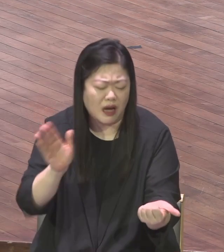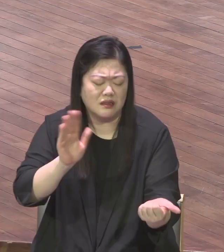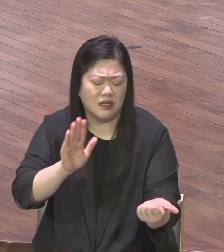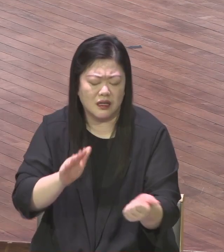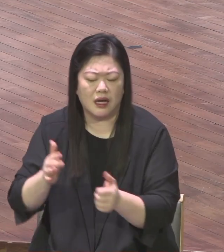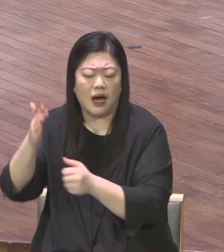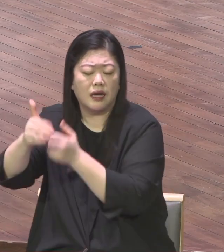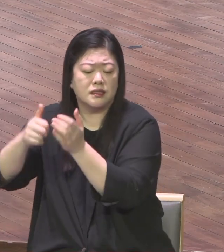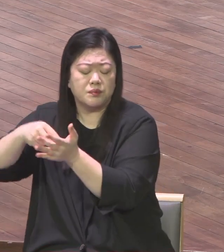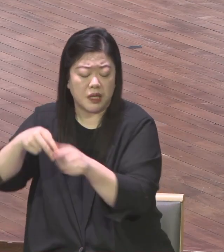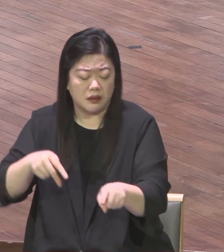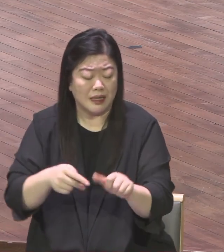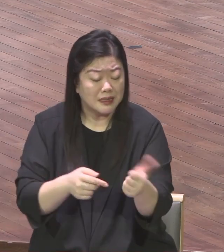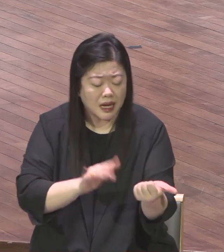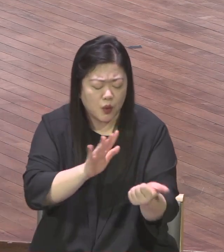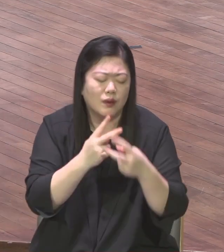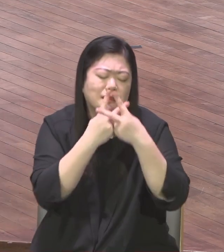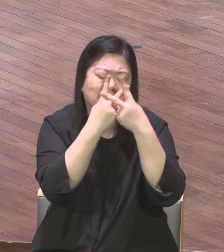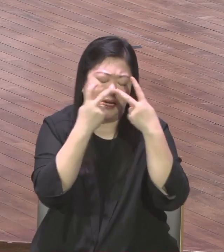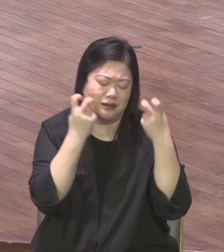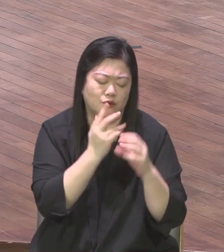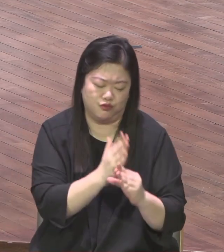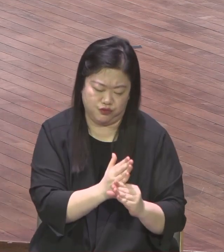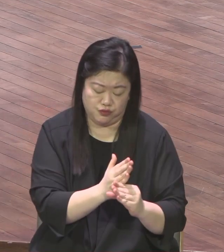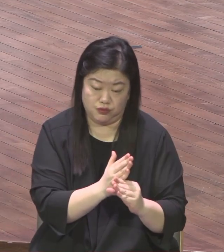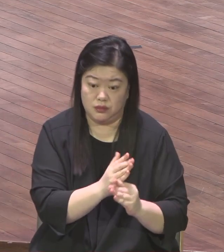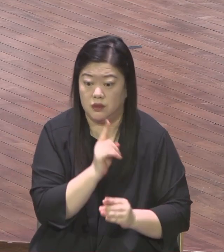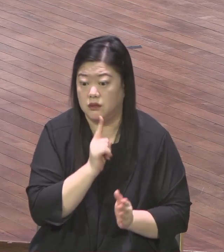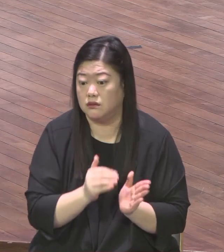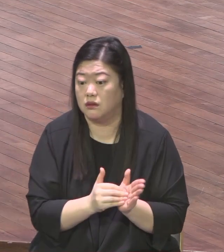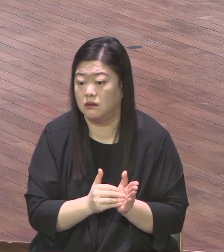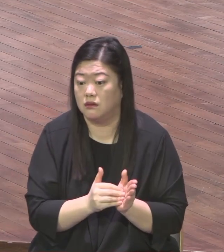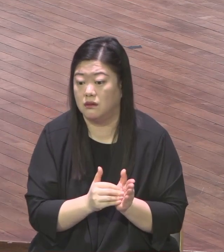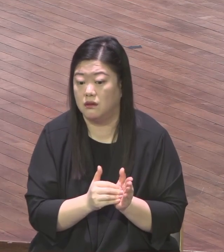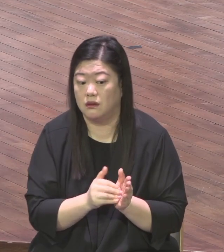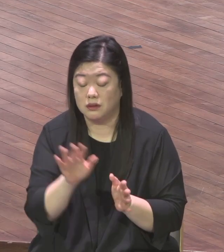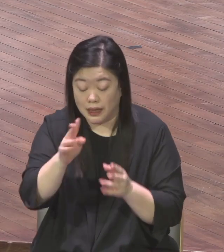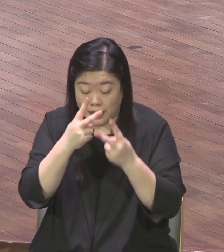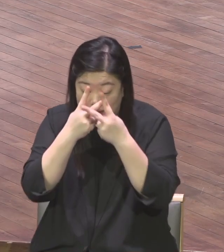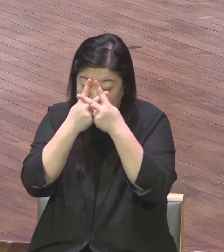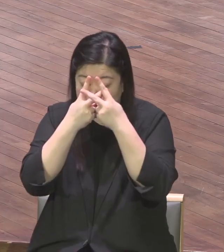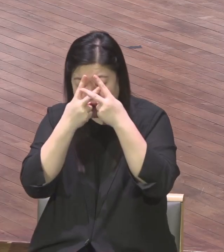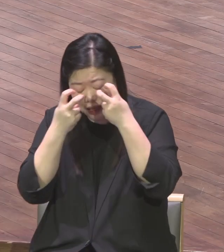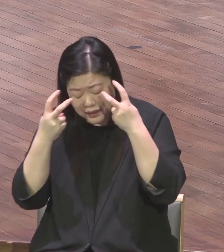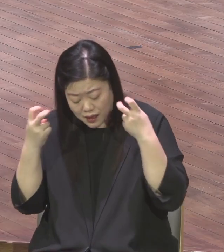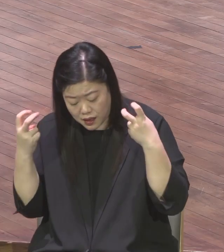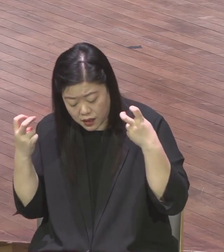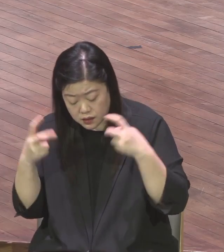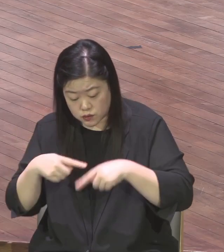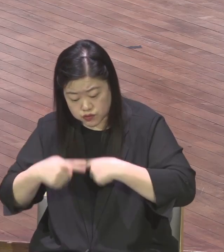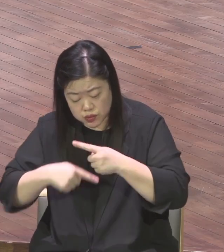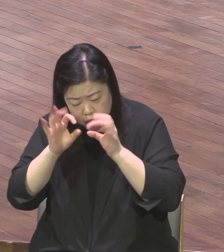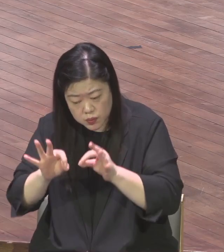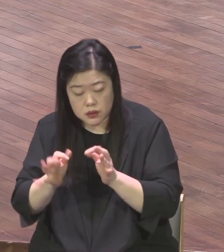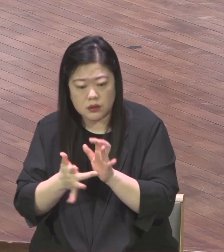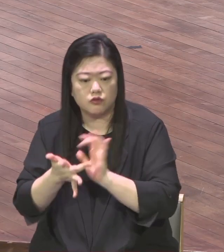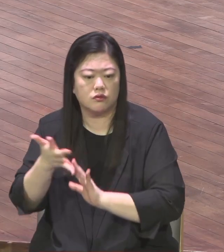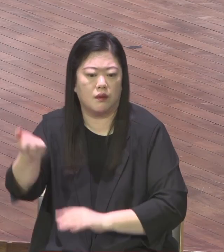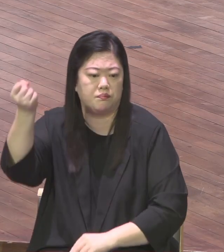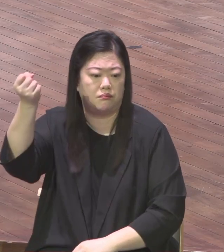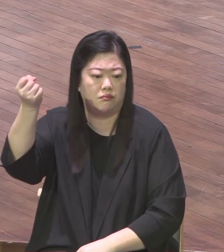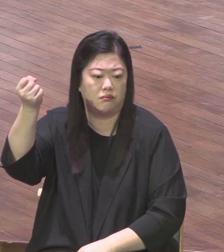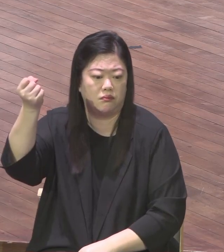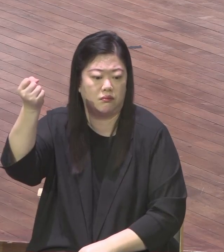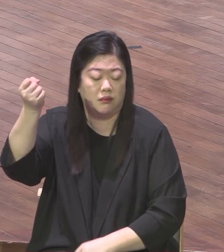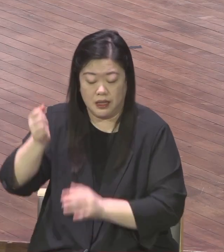자, 죽었다고 말 안 했어요. 자는 자. 이 표현은 예수님도 종종 하셨지요.